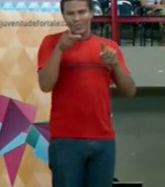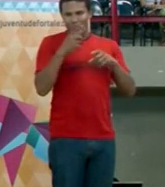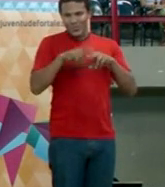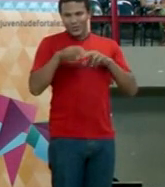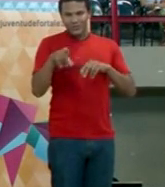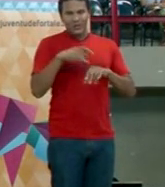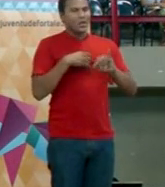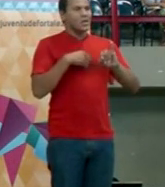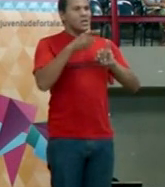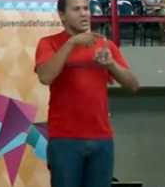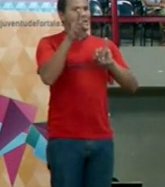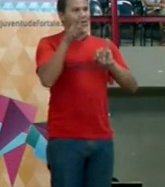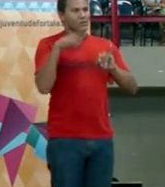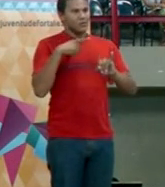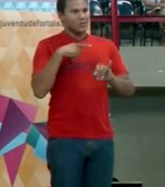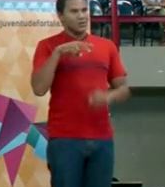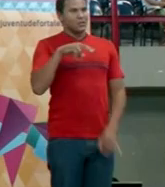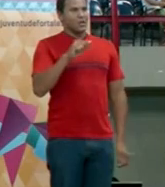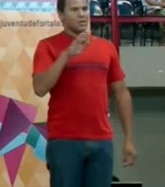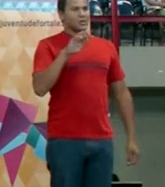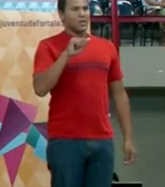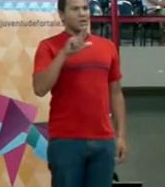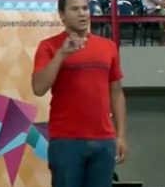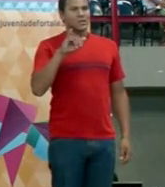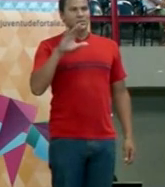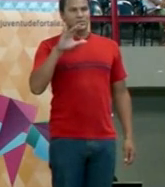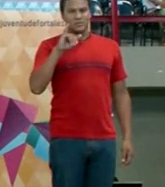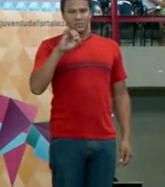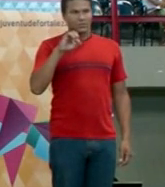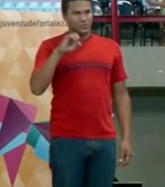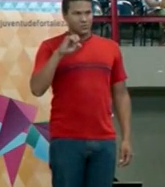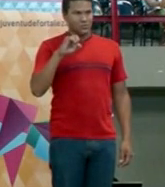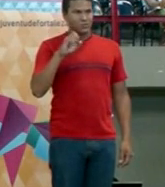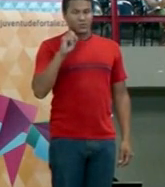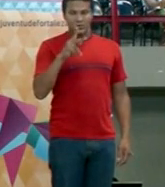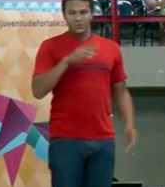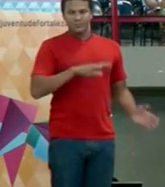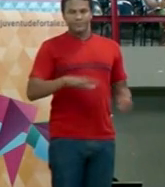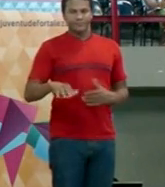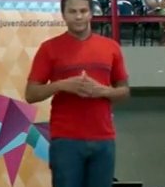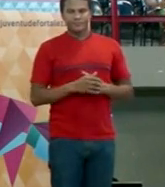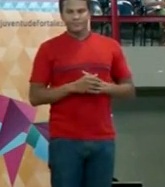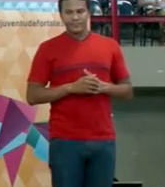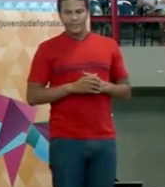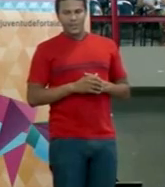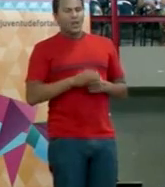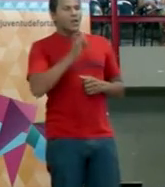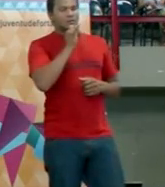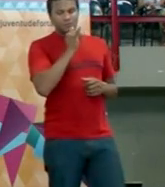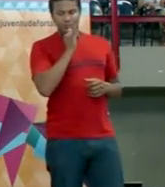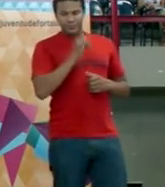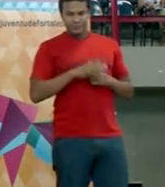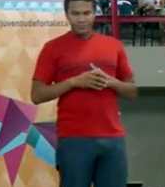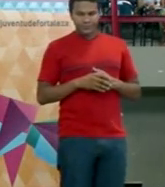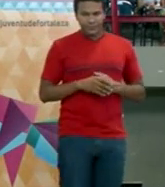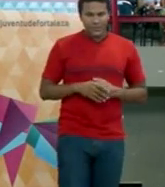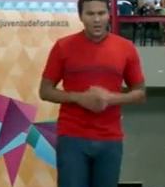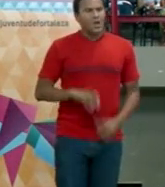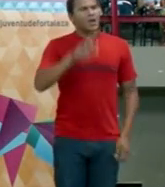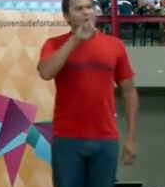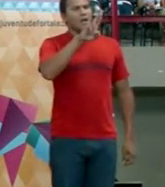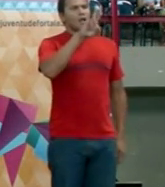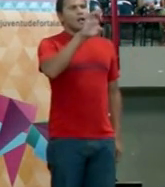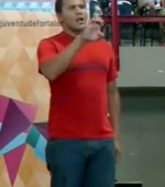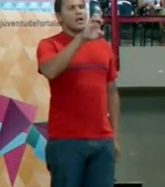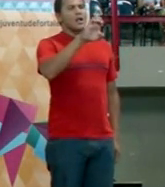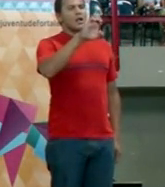sílaba, que é o i e o o. Pessoal, coloque exemplo, relógio. Por que que relógio é